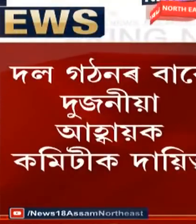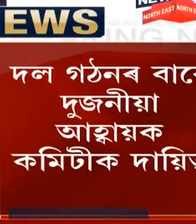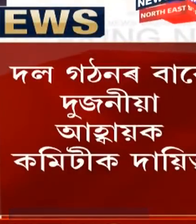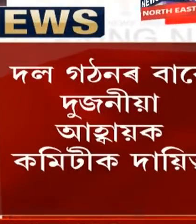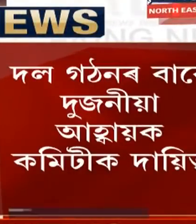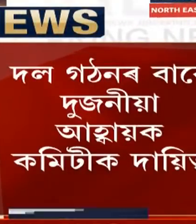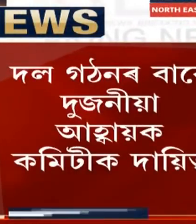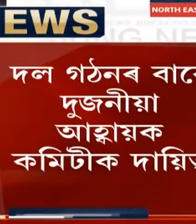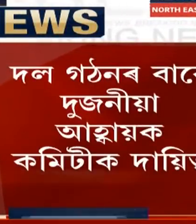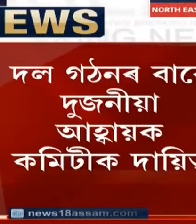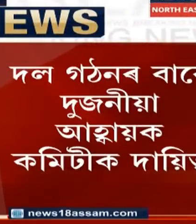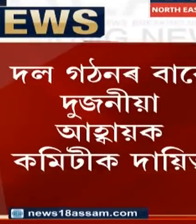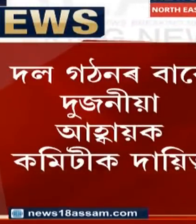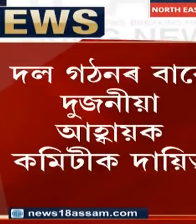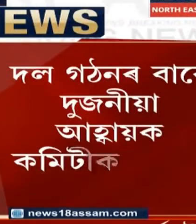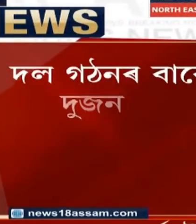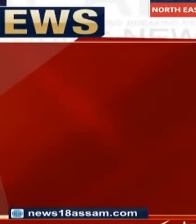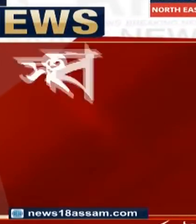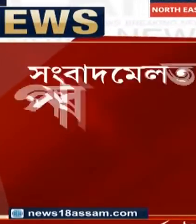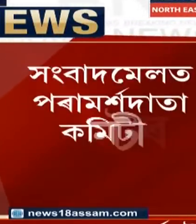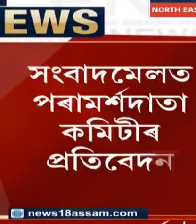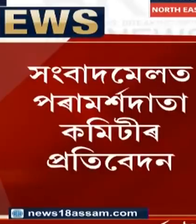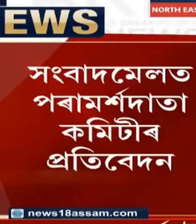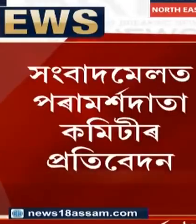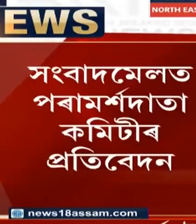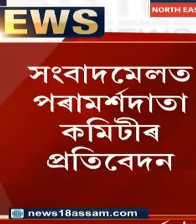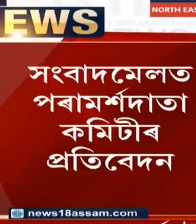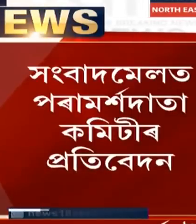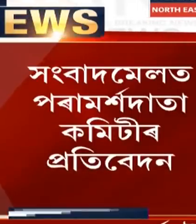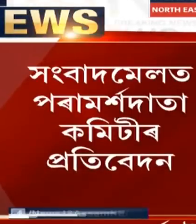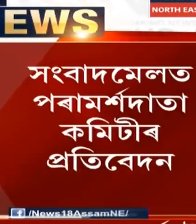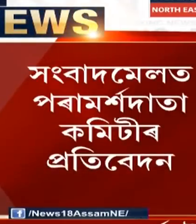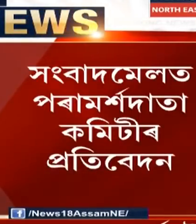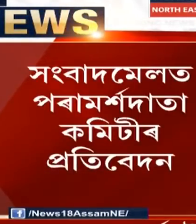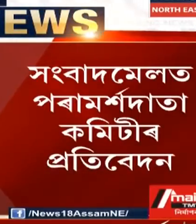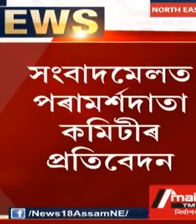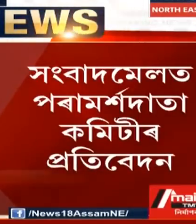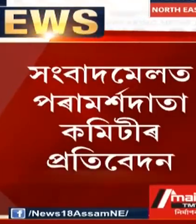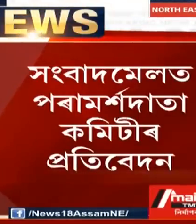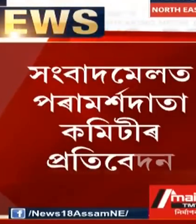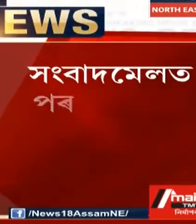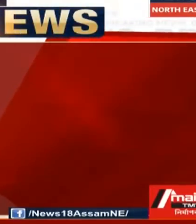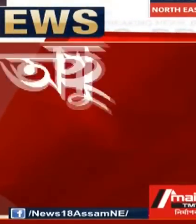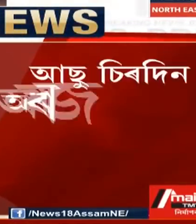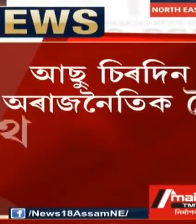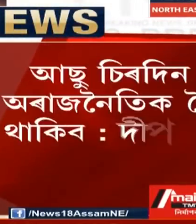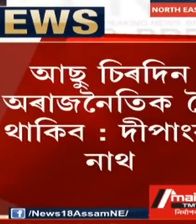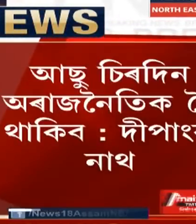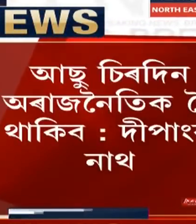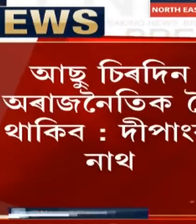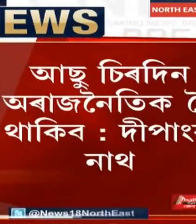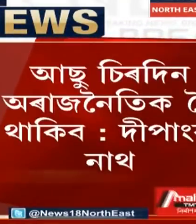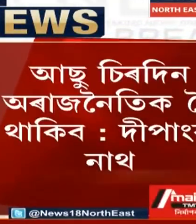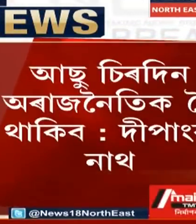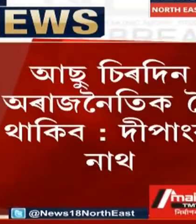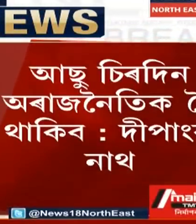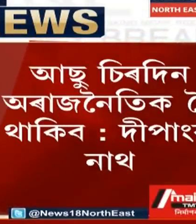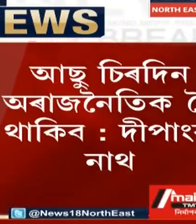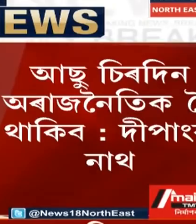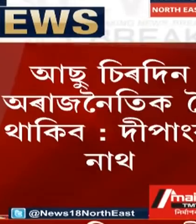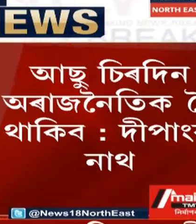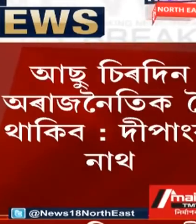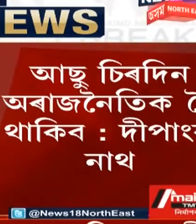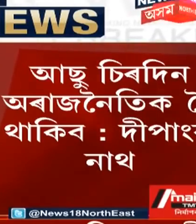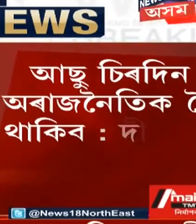जैसे राजनैतिक एक जत्रा संग्राम आगे जाए यह कथा परामर्शदाता समिति पोषकता क्षुद्र क्षुद्र